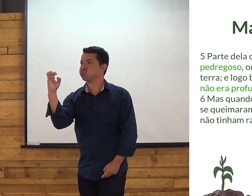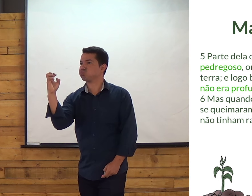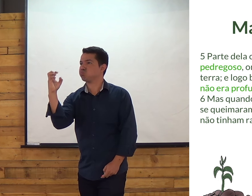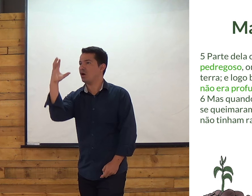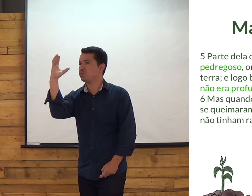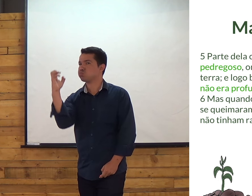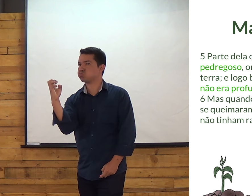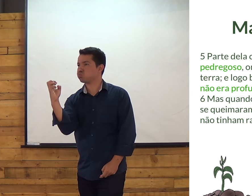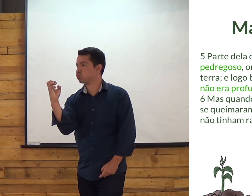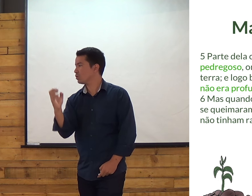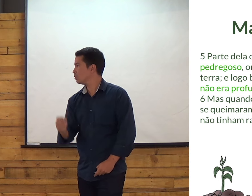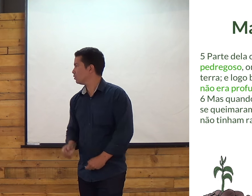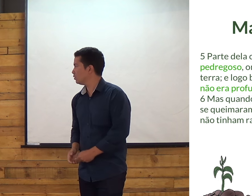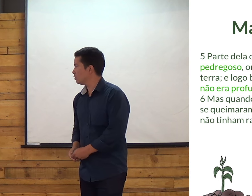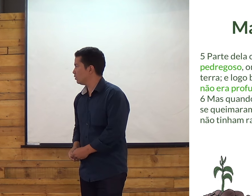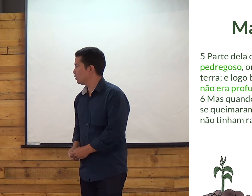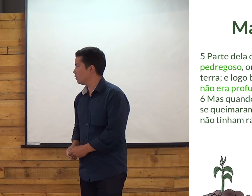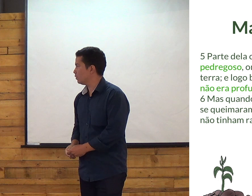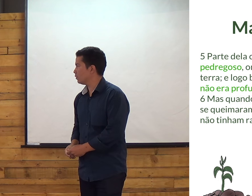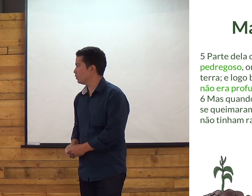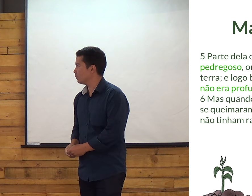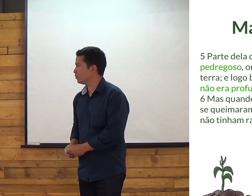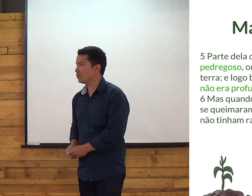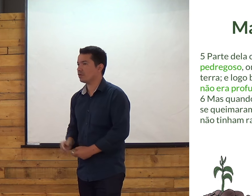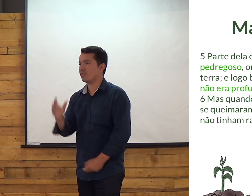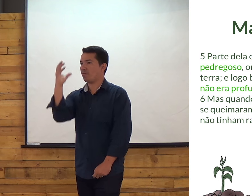porque ela queima e seca.